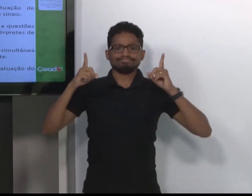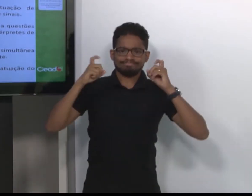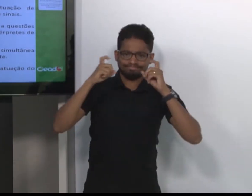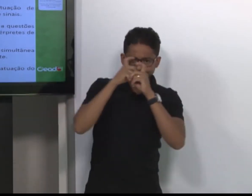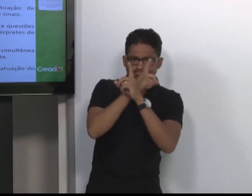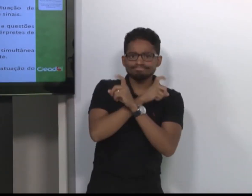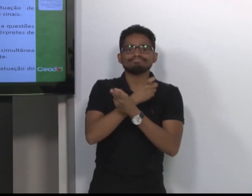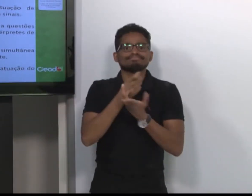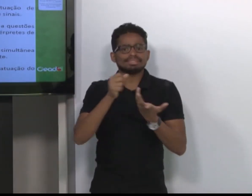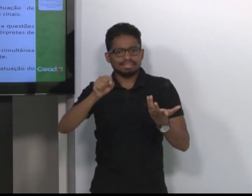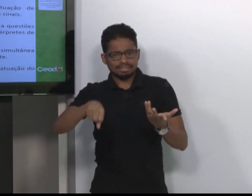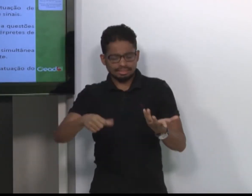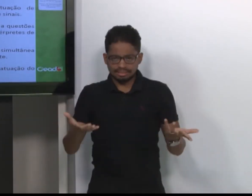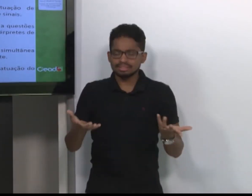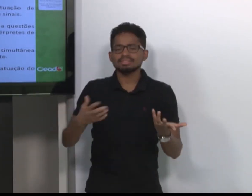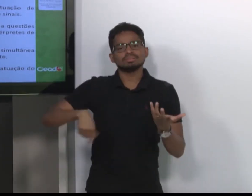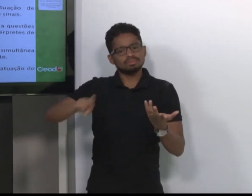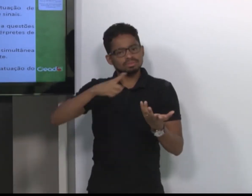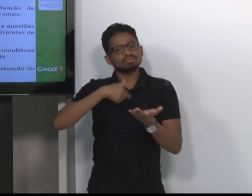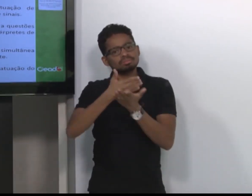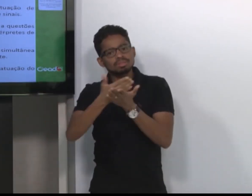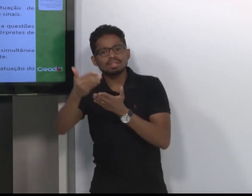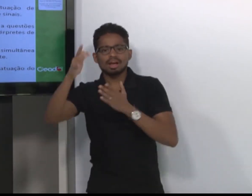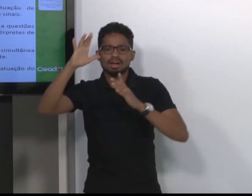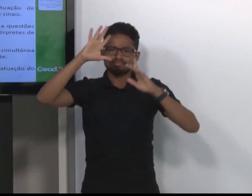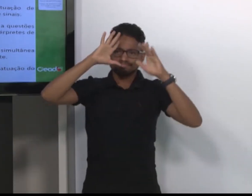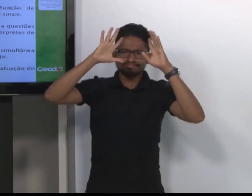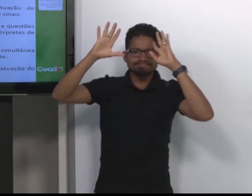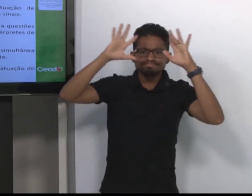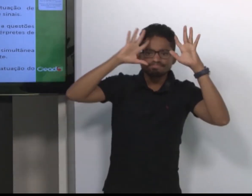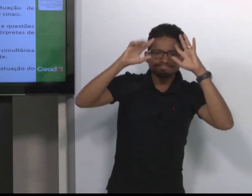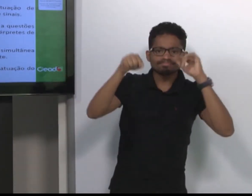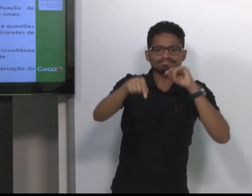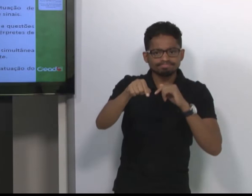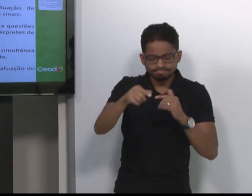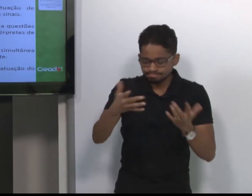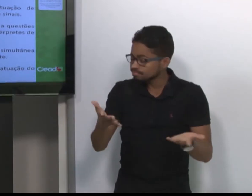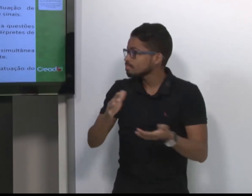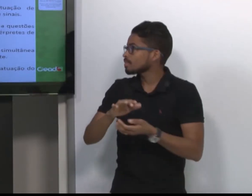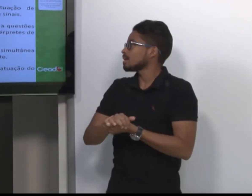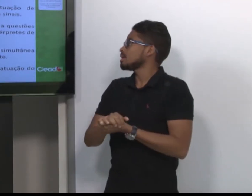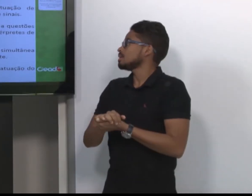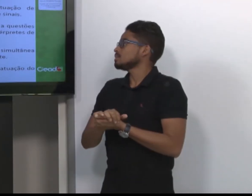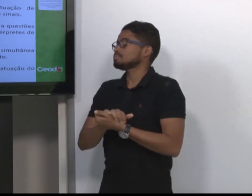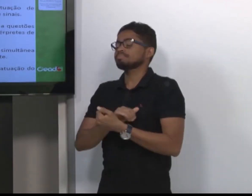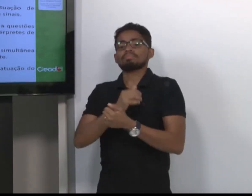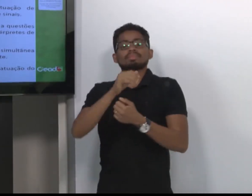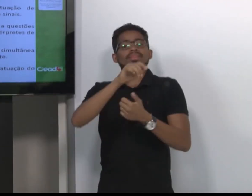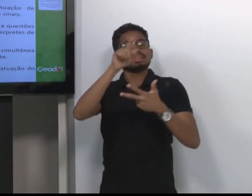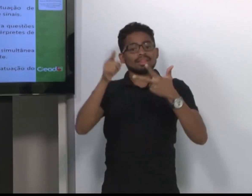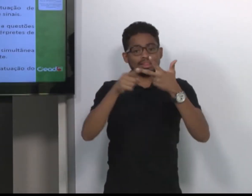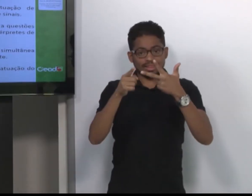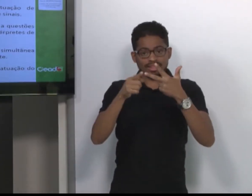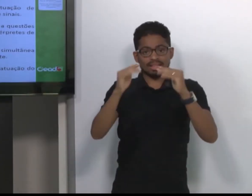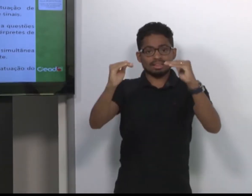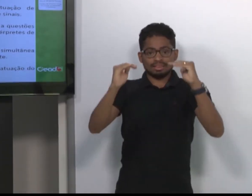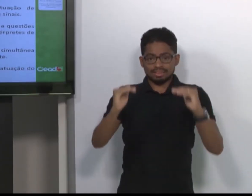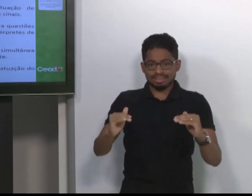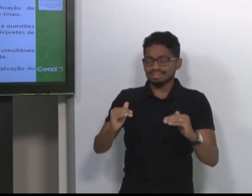interpretação, porque há sim várias dificuldades. Então, começaremos a refletir sobre isso.